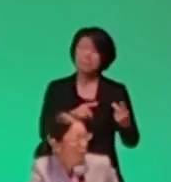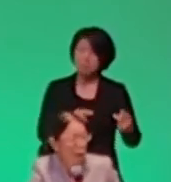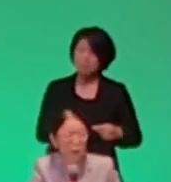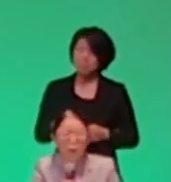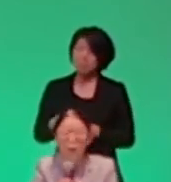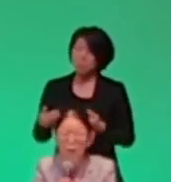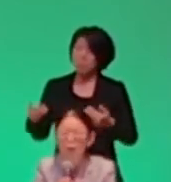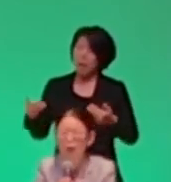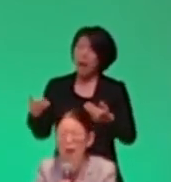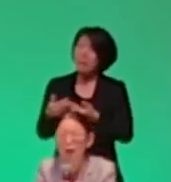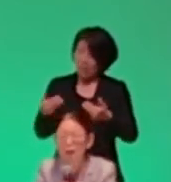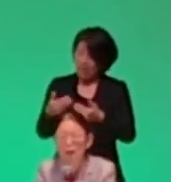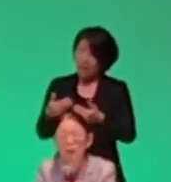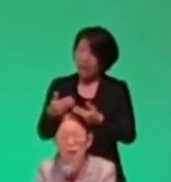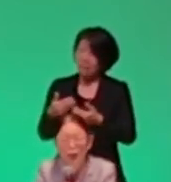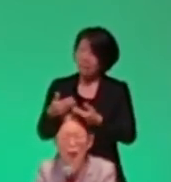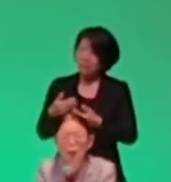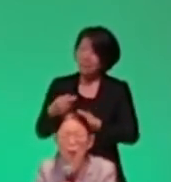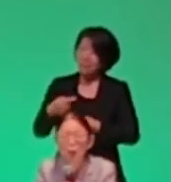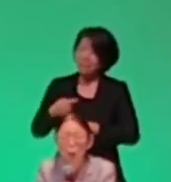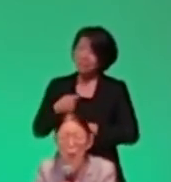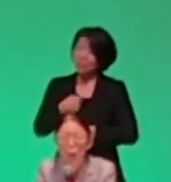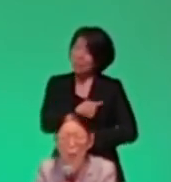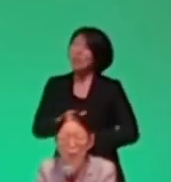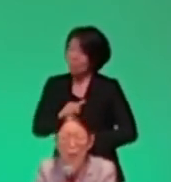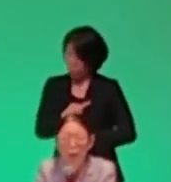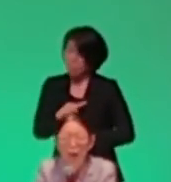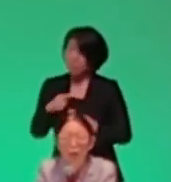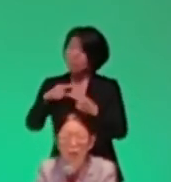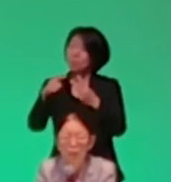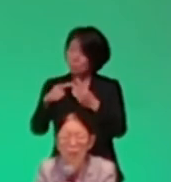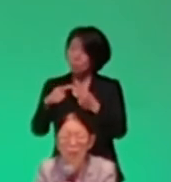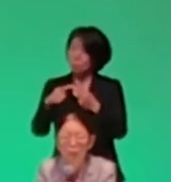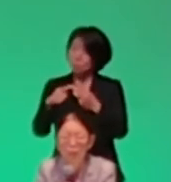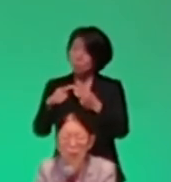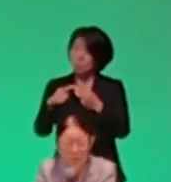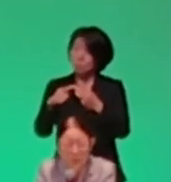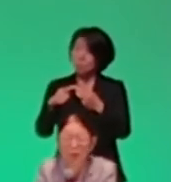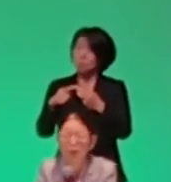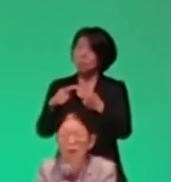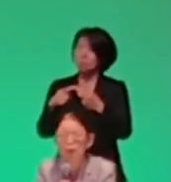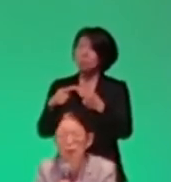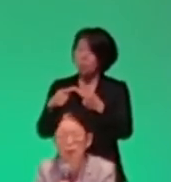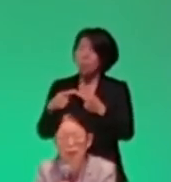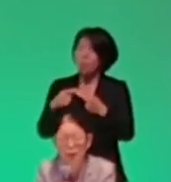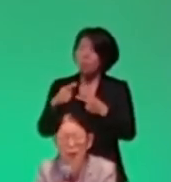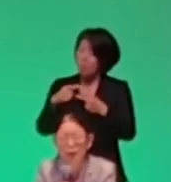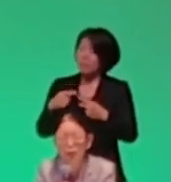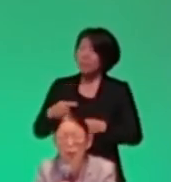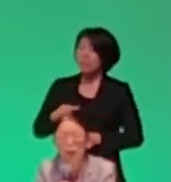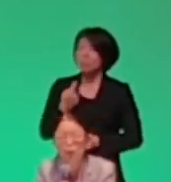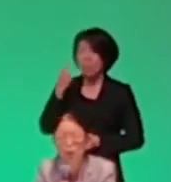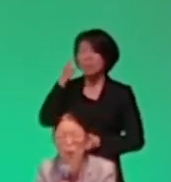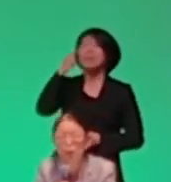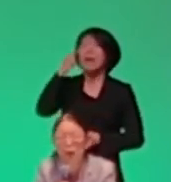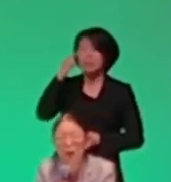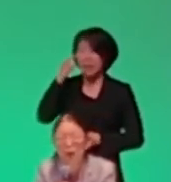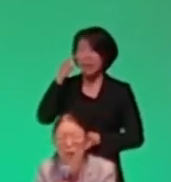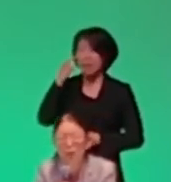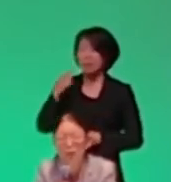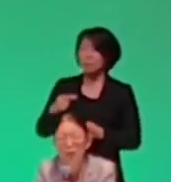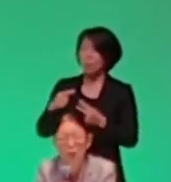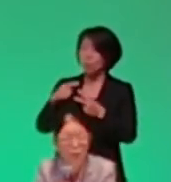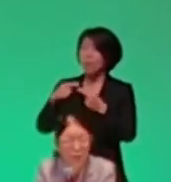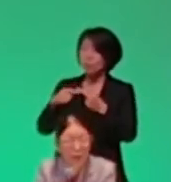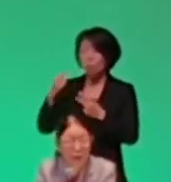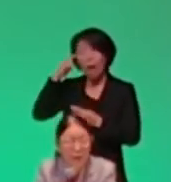とですね、両方がいるなっていうのを自分も実感しましたし、 その両方を